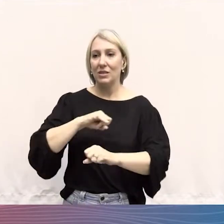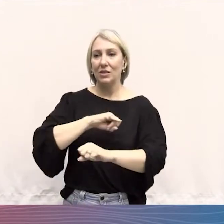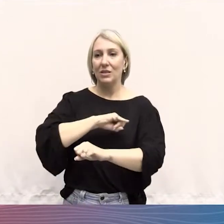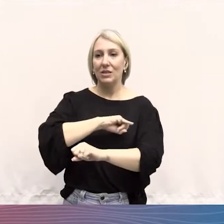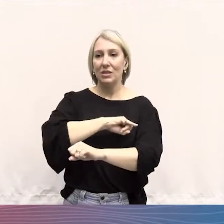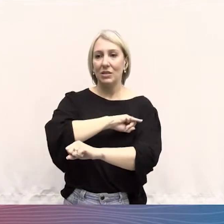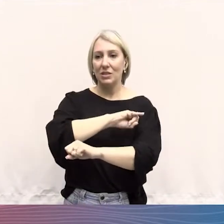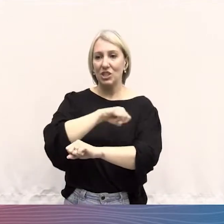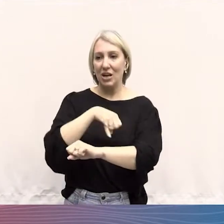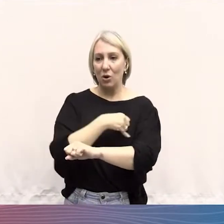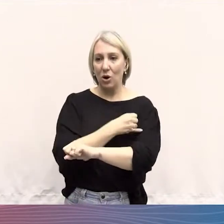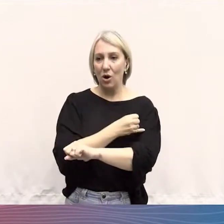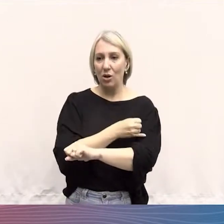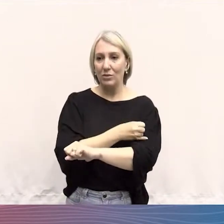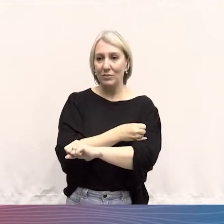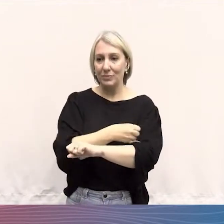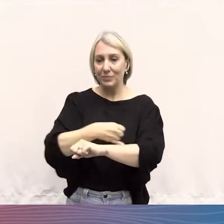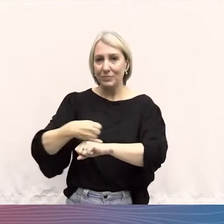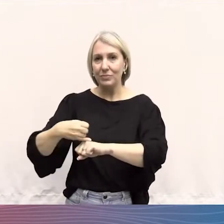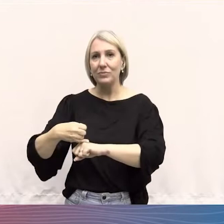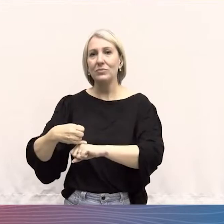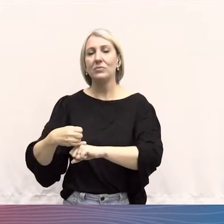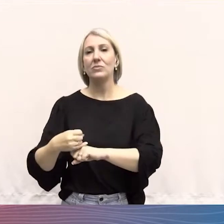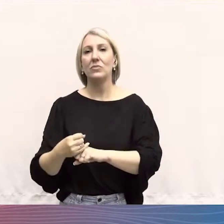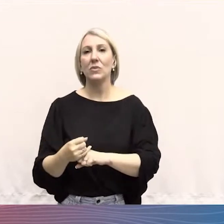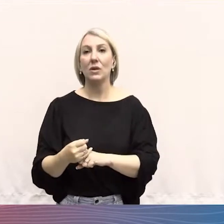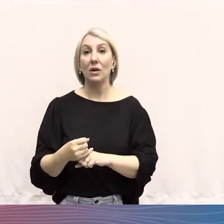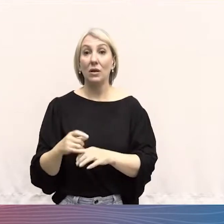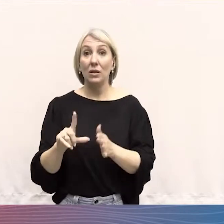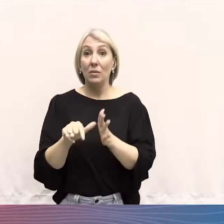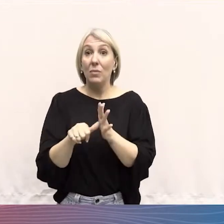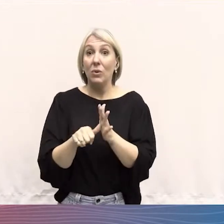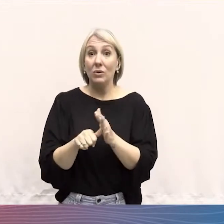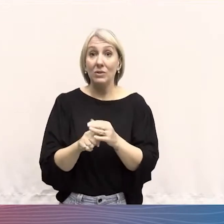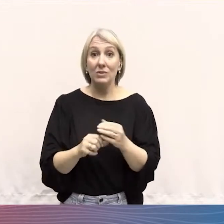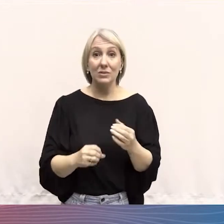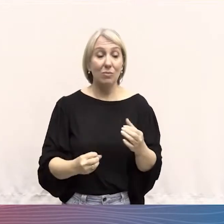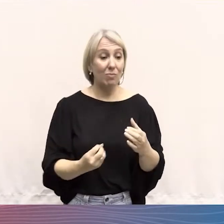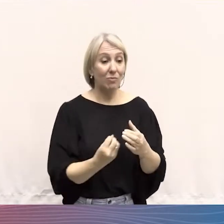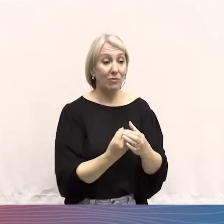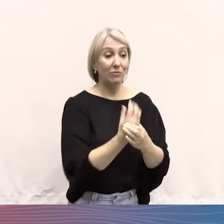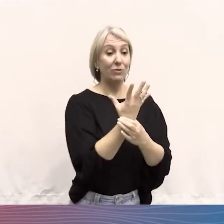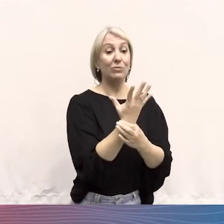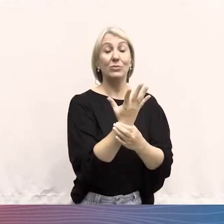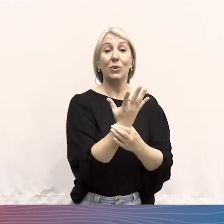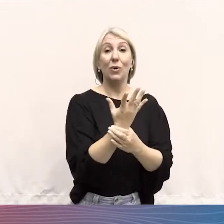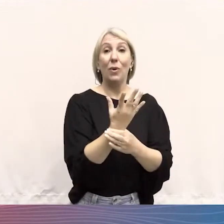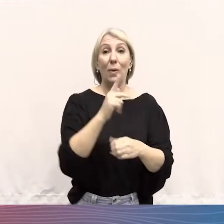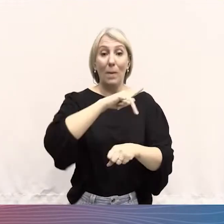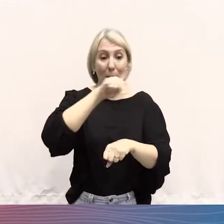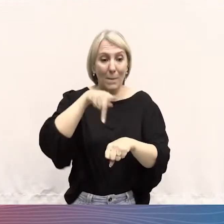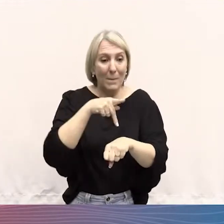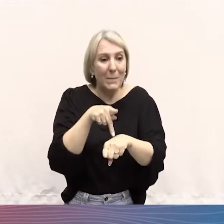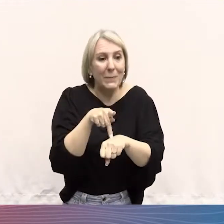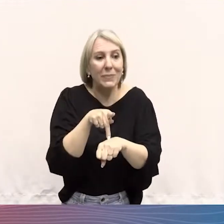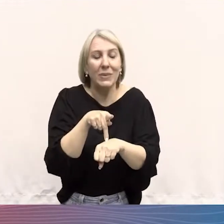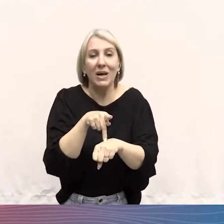patriarcas. Então dele surgiu uma grande nação, que chama-se